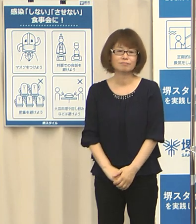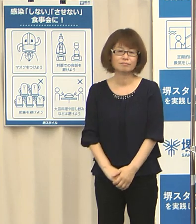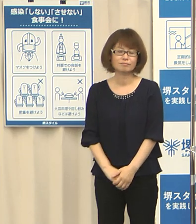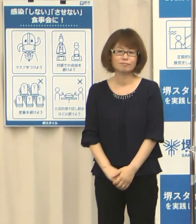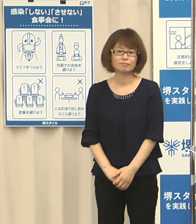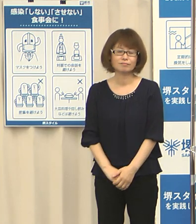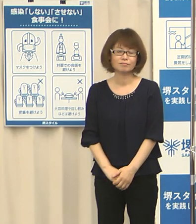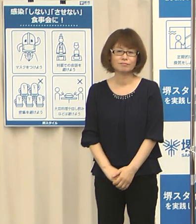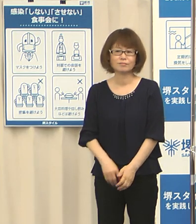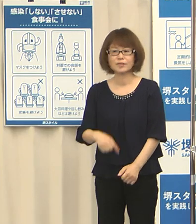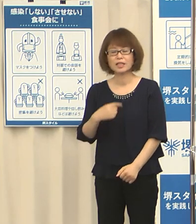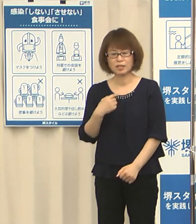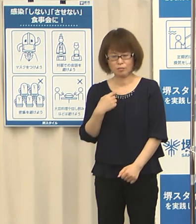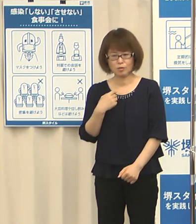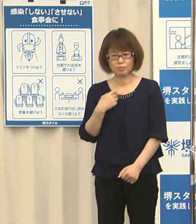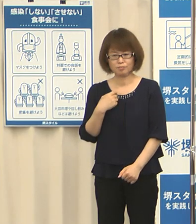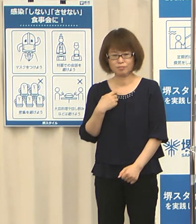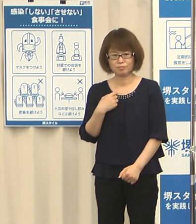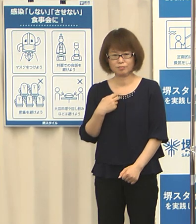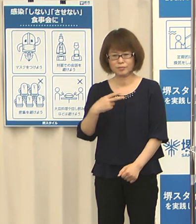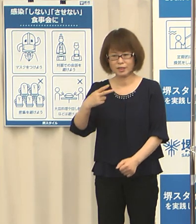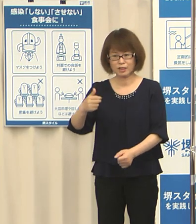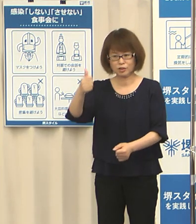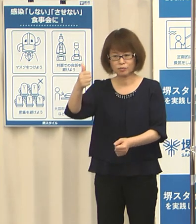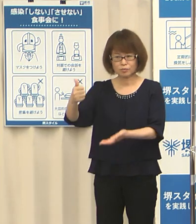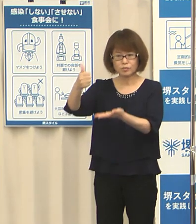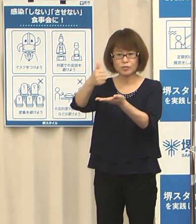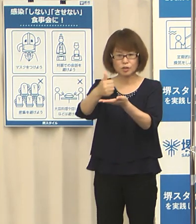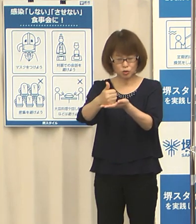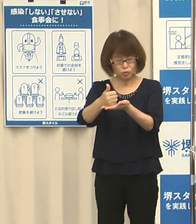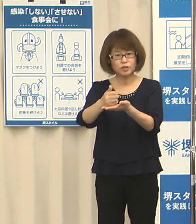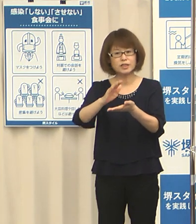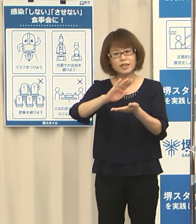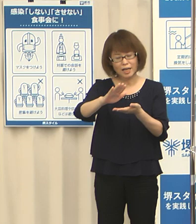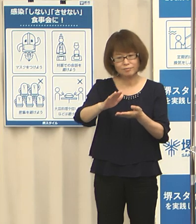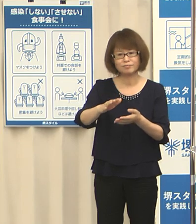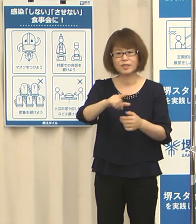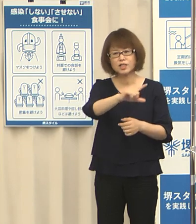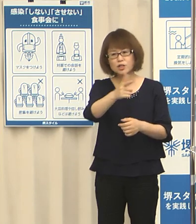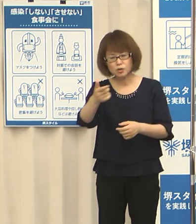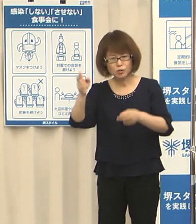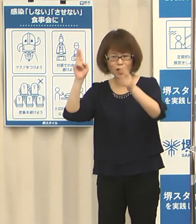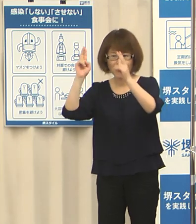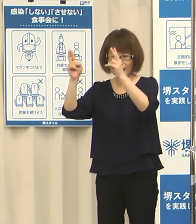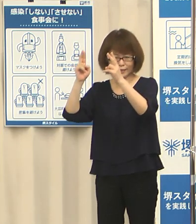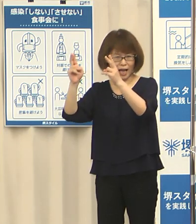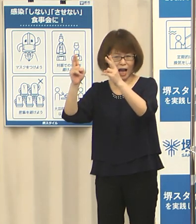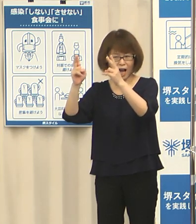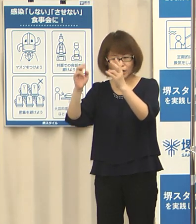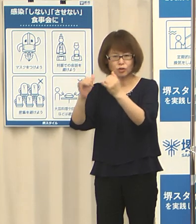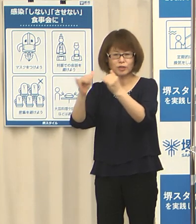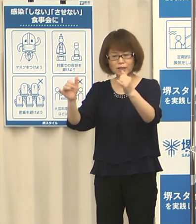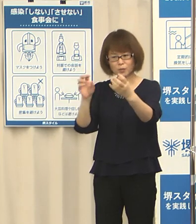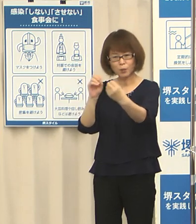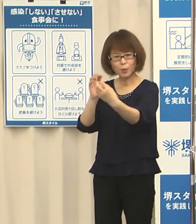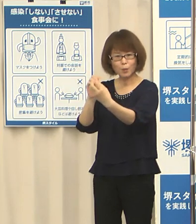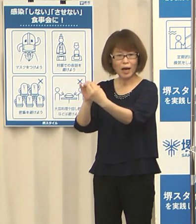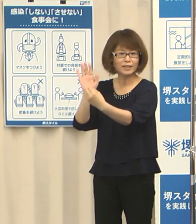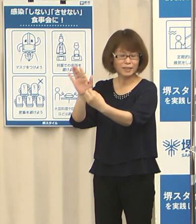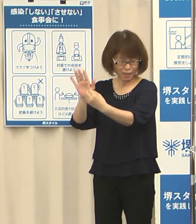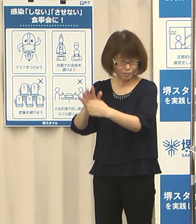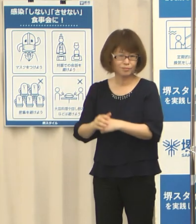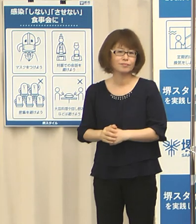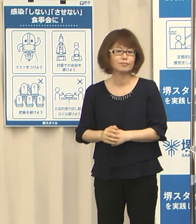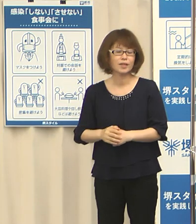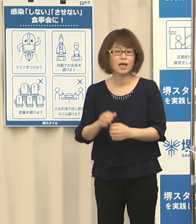も就任以来、さまざま民間企業の方々とお話をしてまいりました。堺市もこれまで包